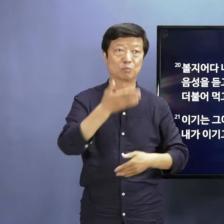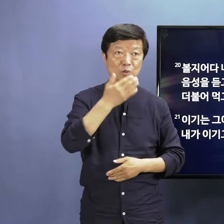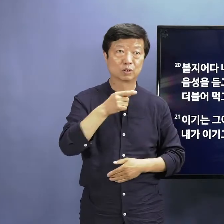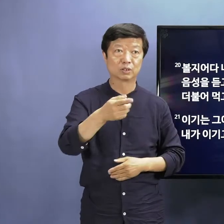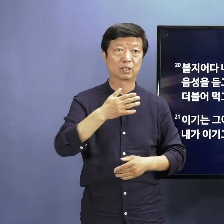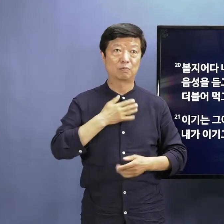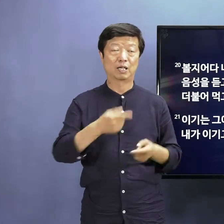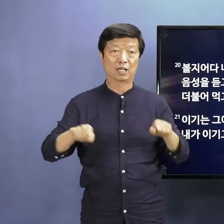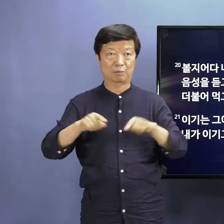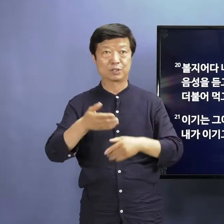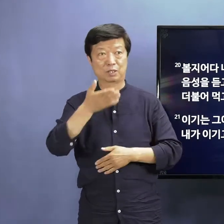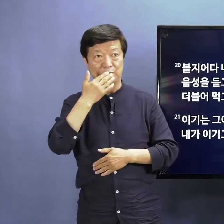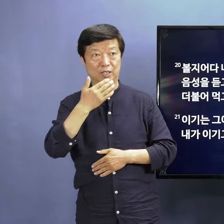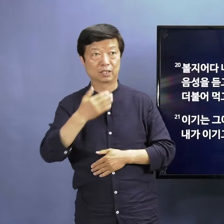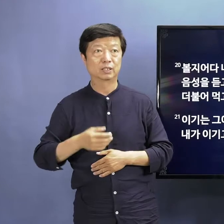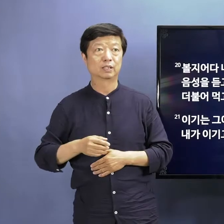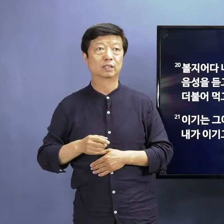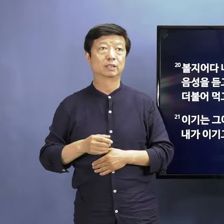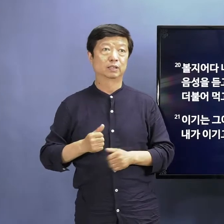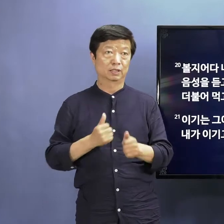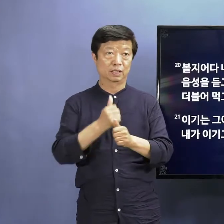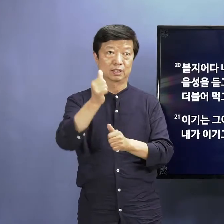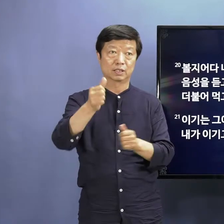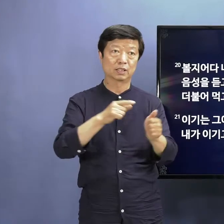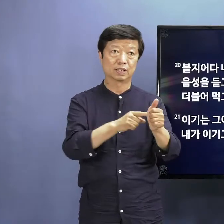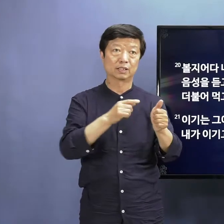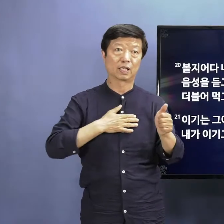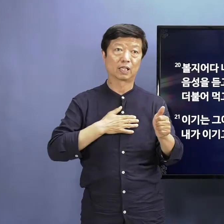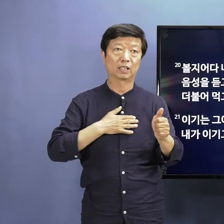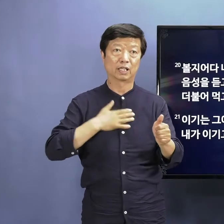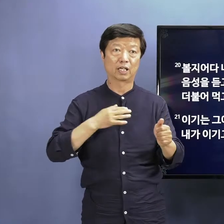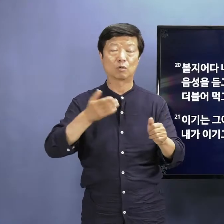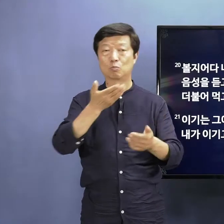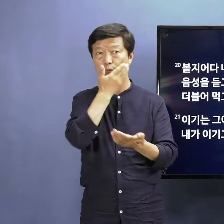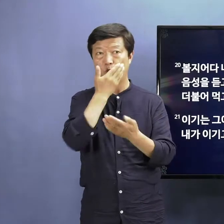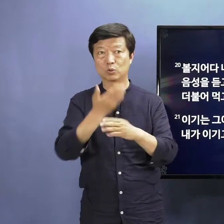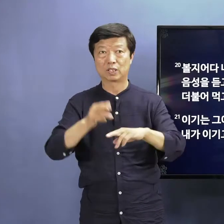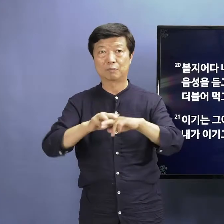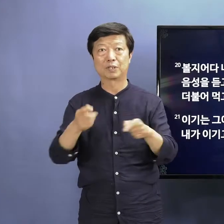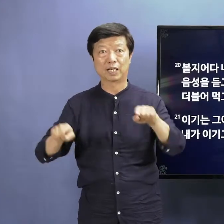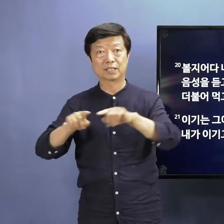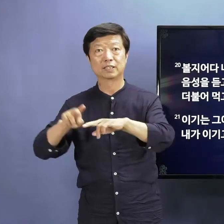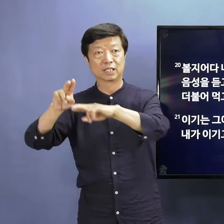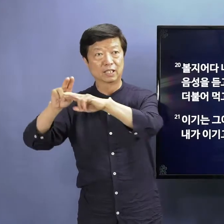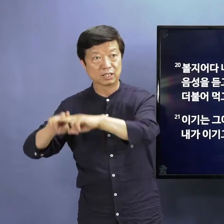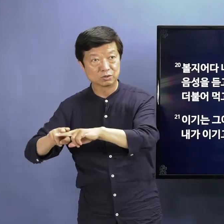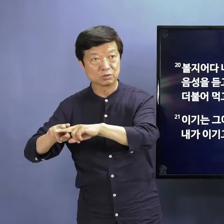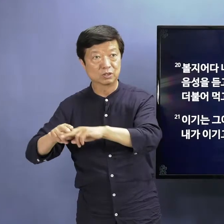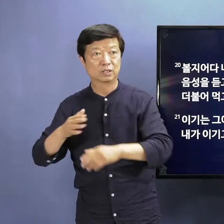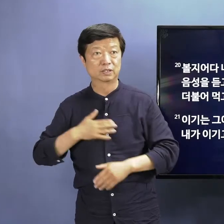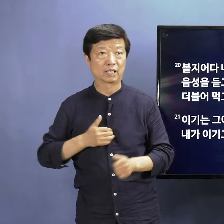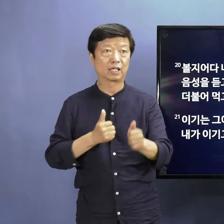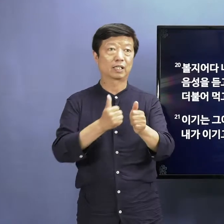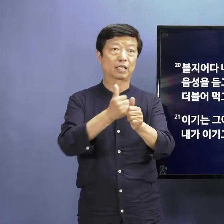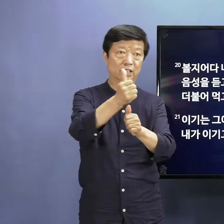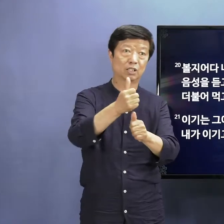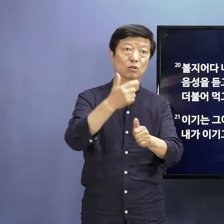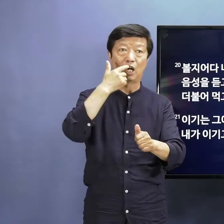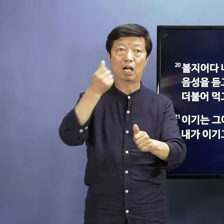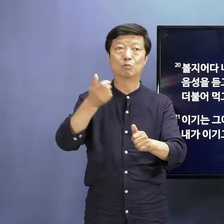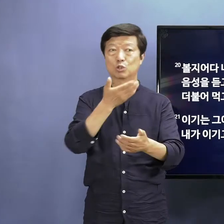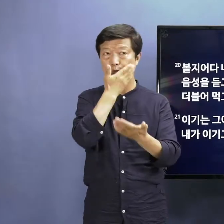나와 더불어 먹으리라. 이기는 그에게는 내가 내 보좌와 함께 앉게 하여 주기를 내가